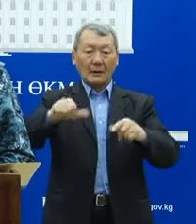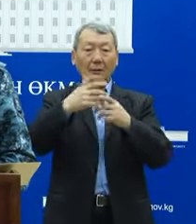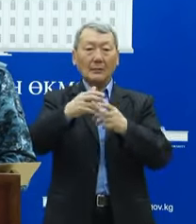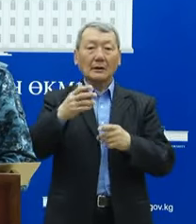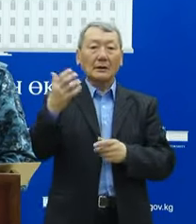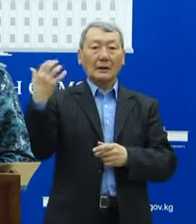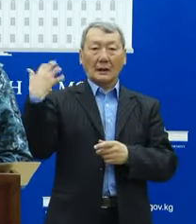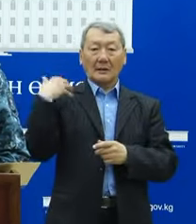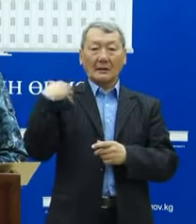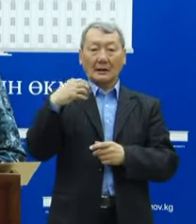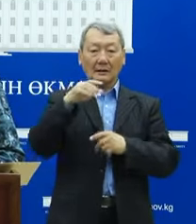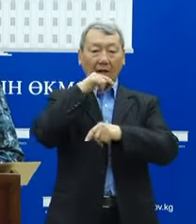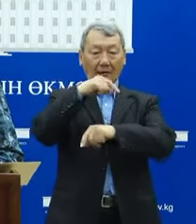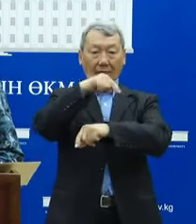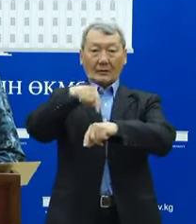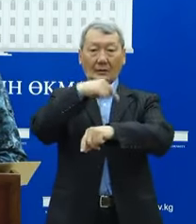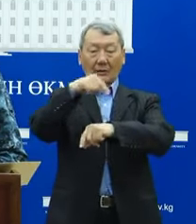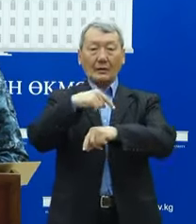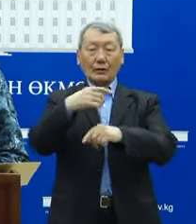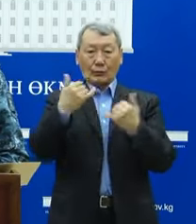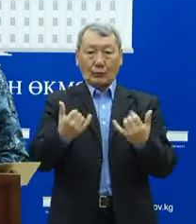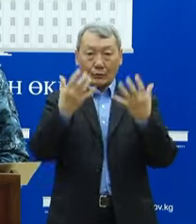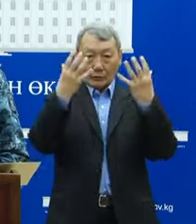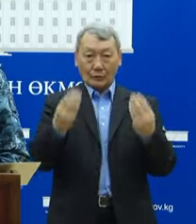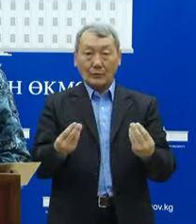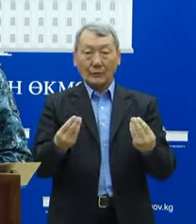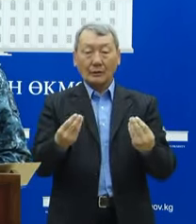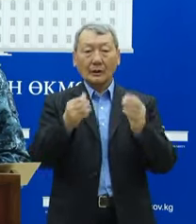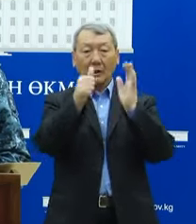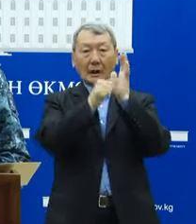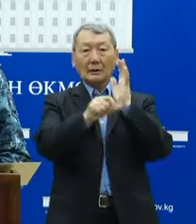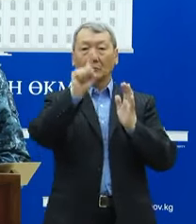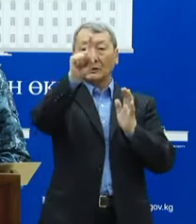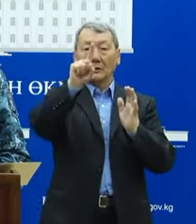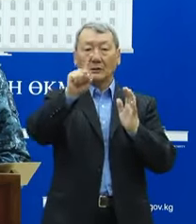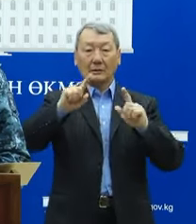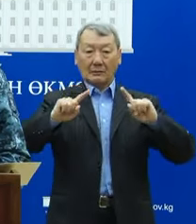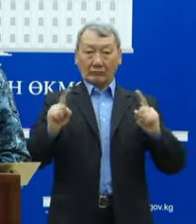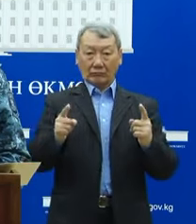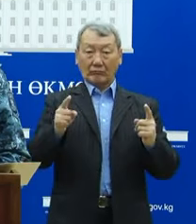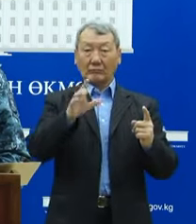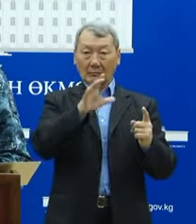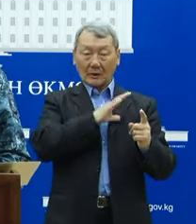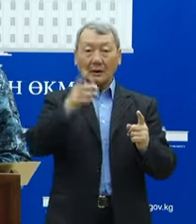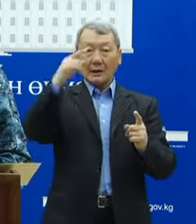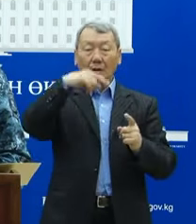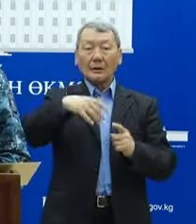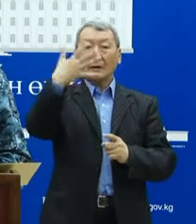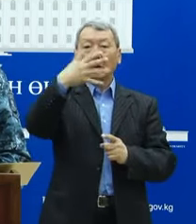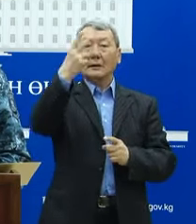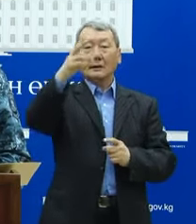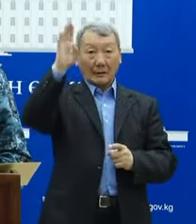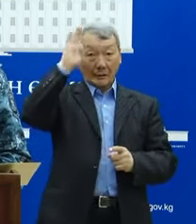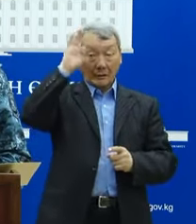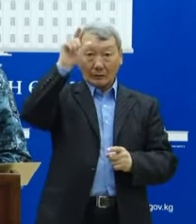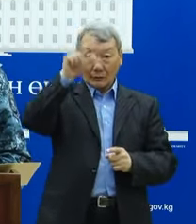саат бузгандыгы үчүн 61 адам кармалган, анын ичинде 52